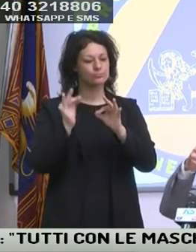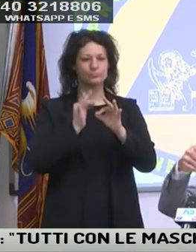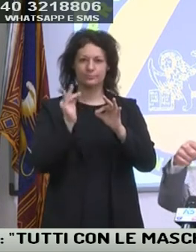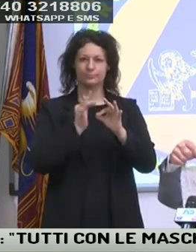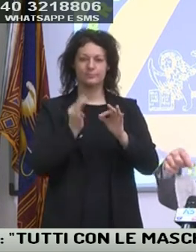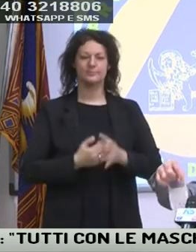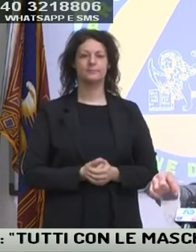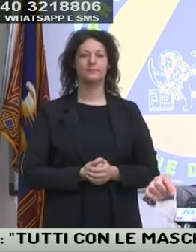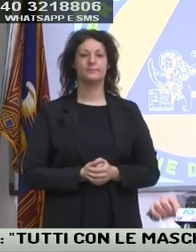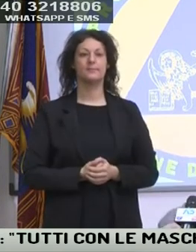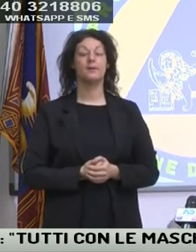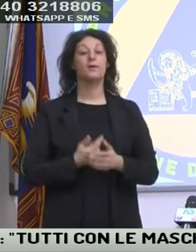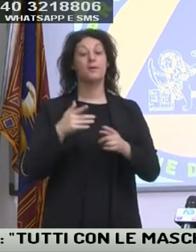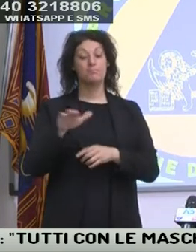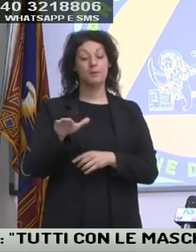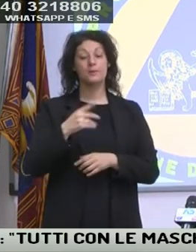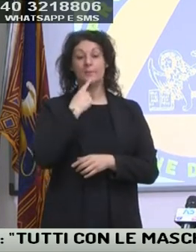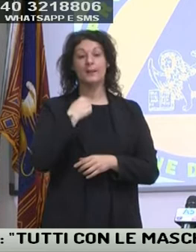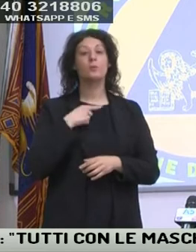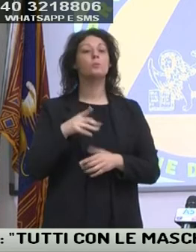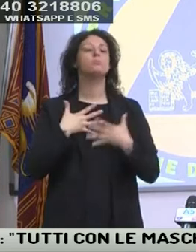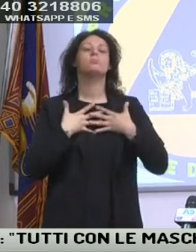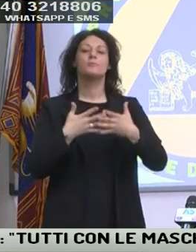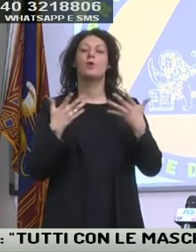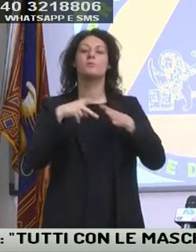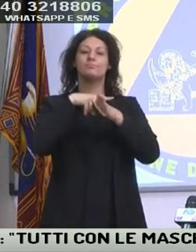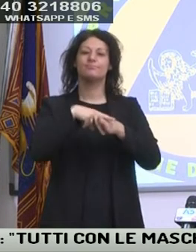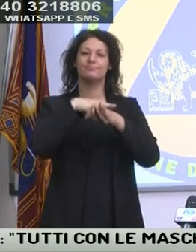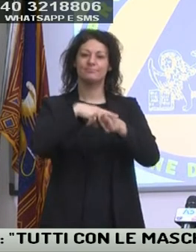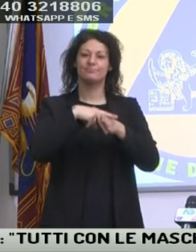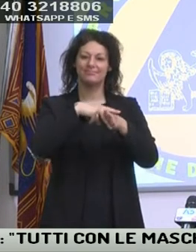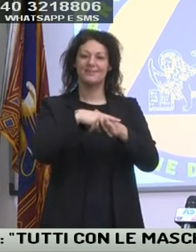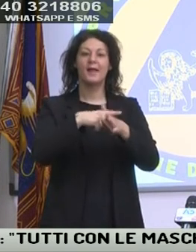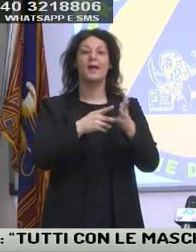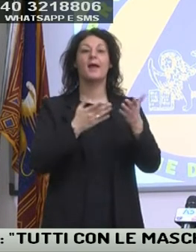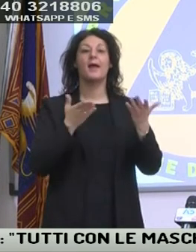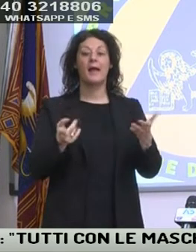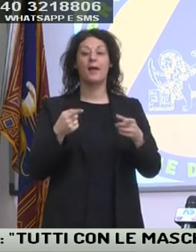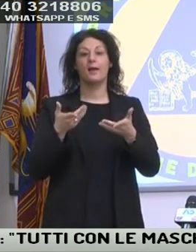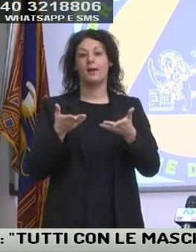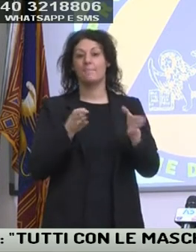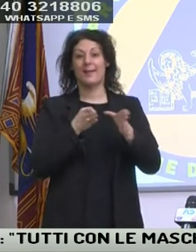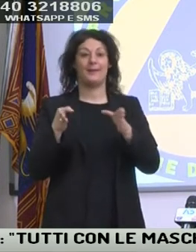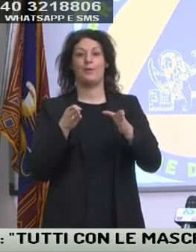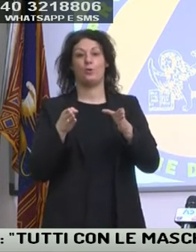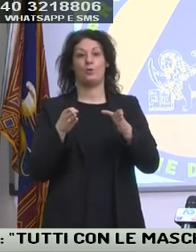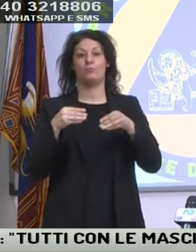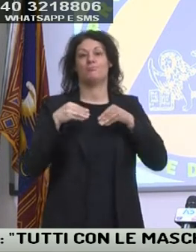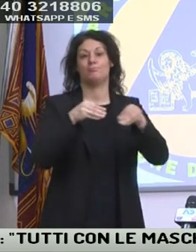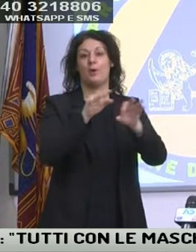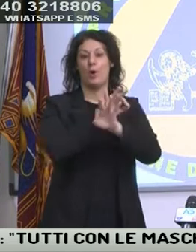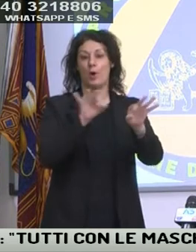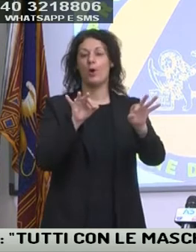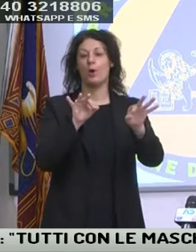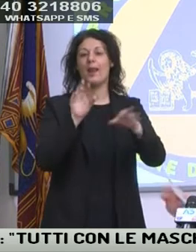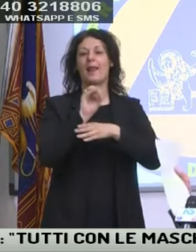a questo mi ha detto che è un appassionato a un pony in un maneggio e i soldi che ha risparmiato per le lezioni non ci è andato, e sono 100